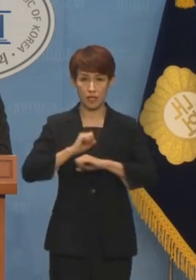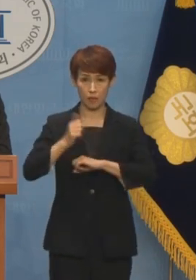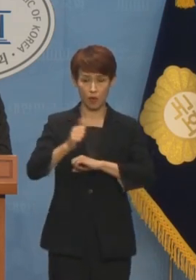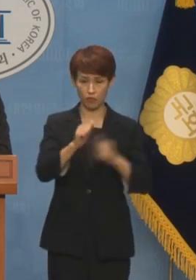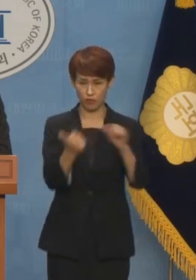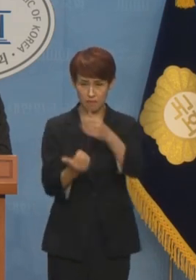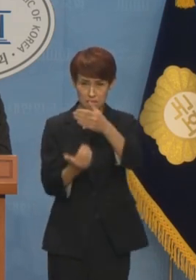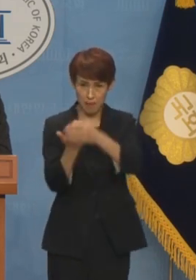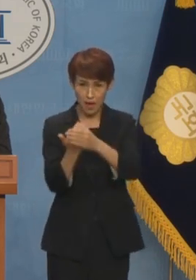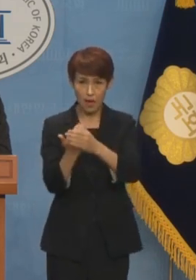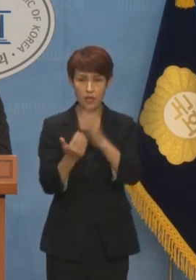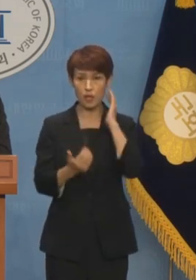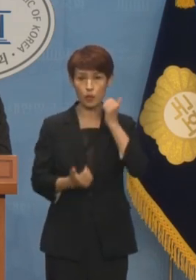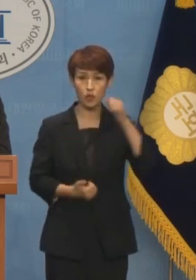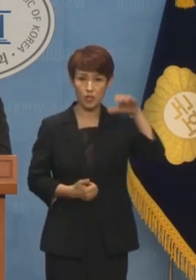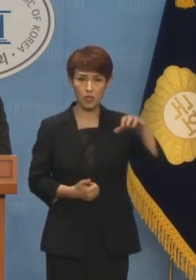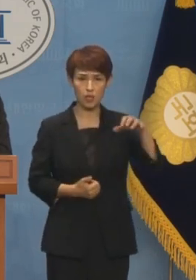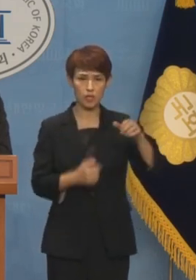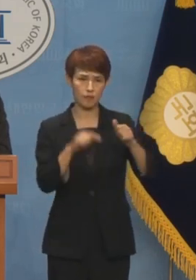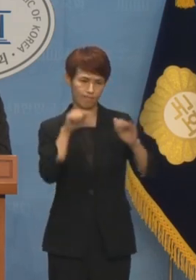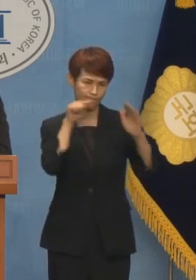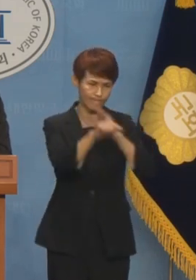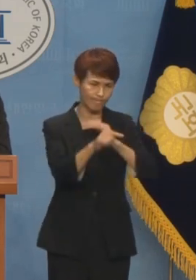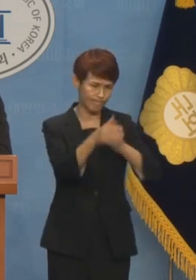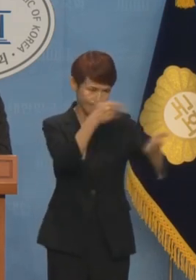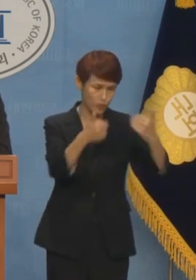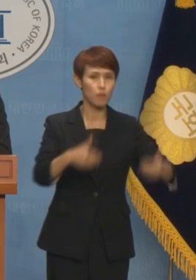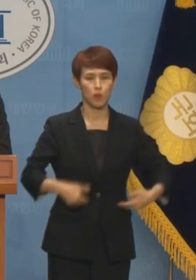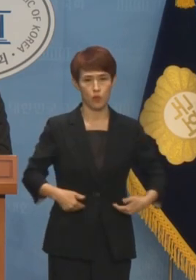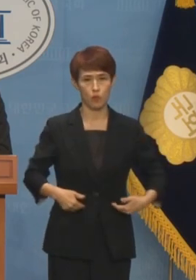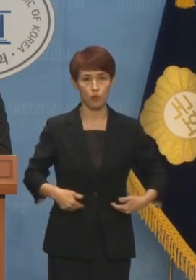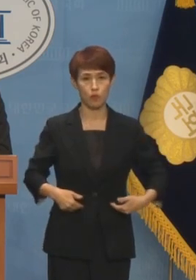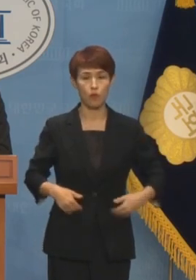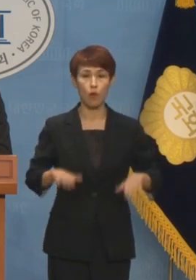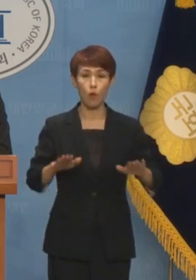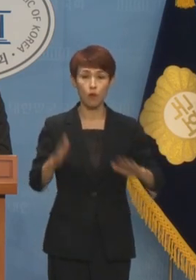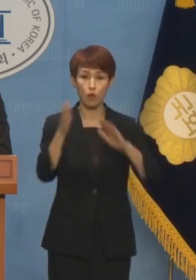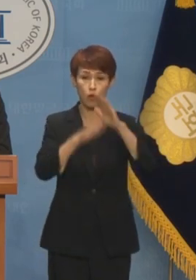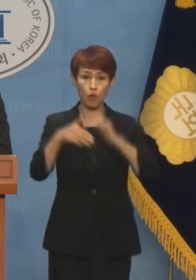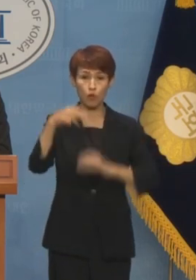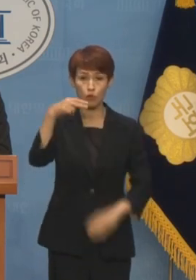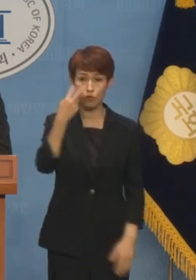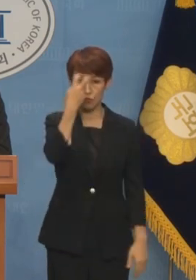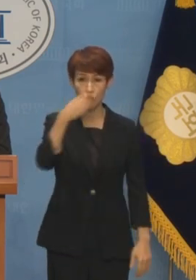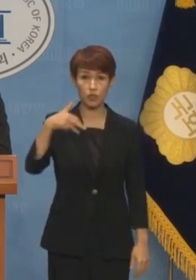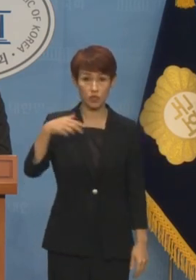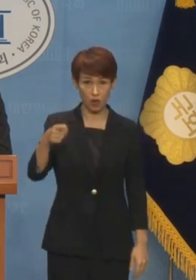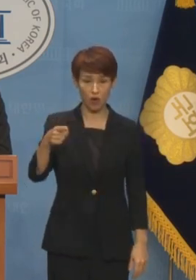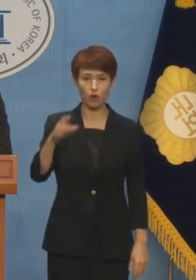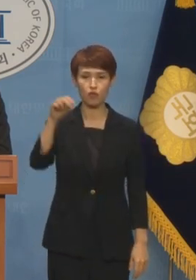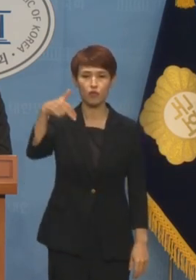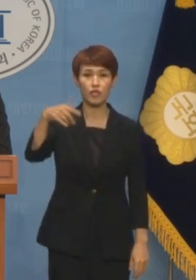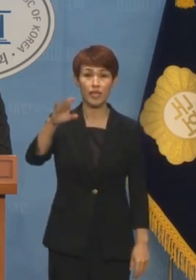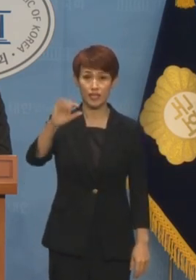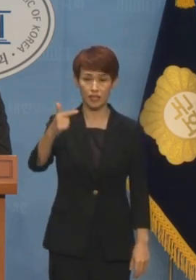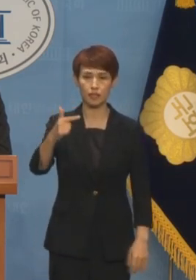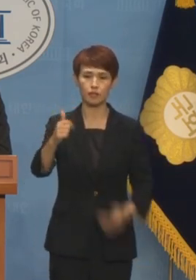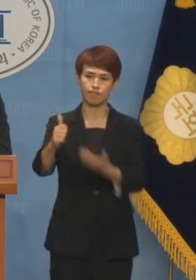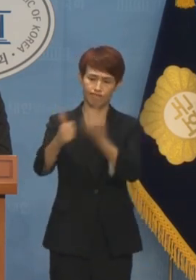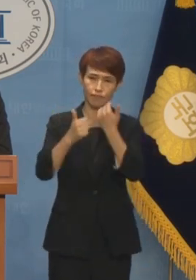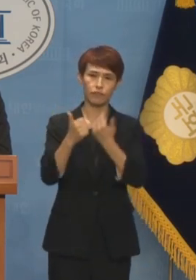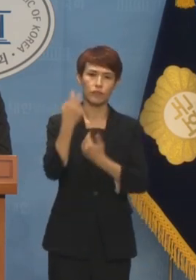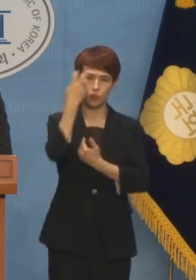대통령실 압수수색이 필요합니다. 오늘 공수처에서는 유재은 국방부 법무관리관을 소환